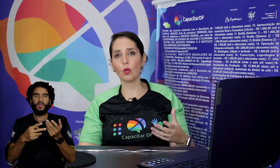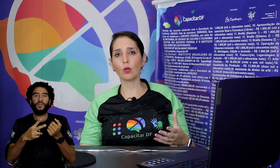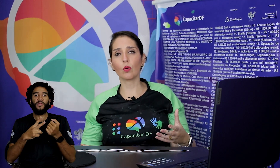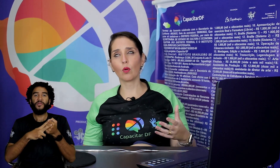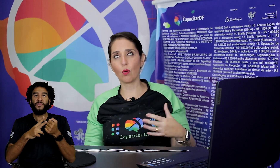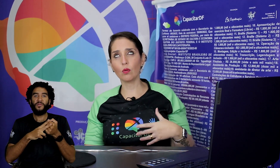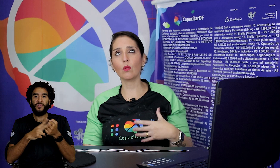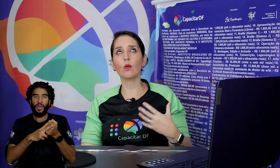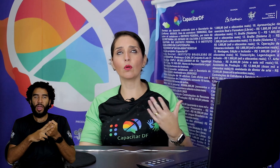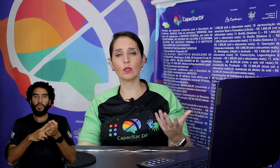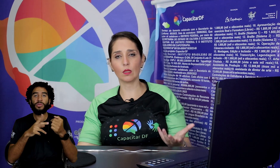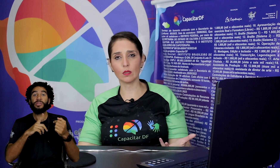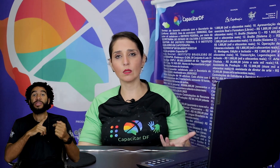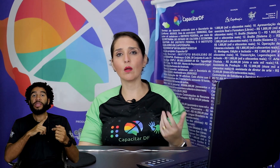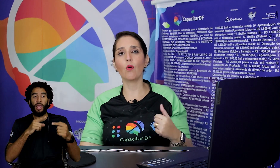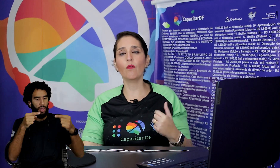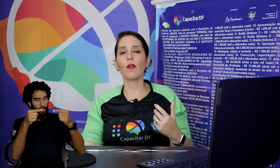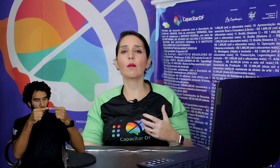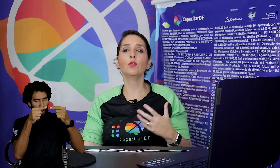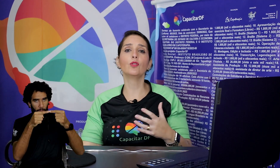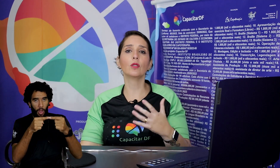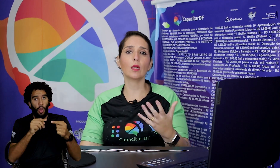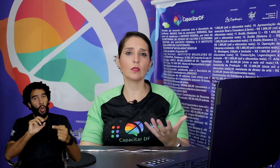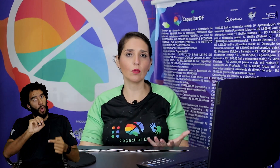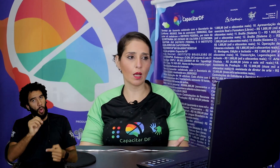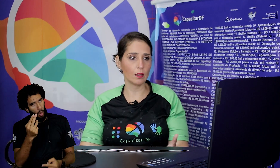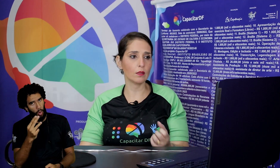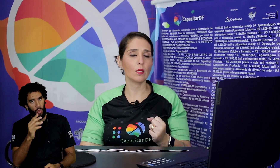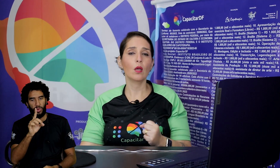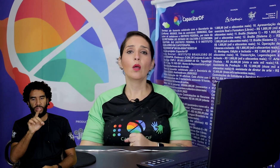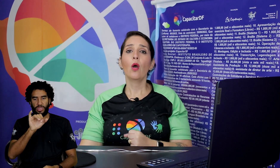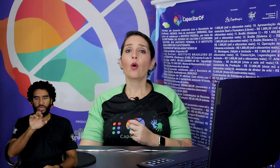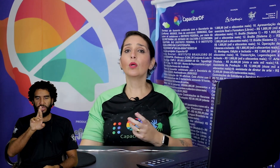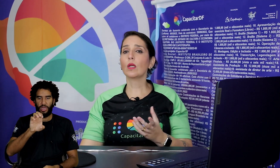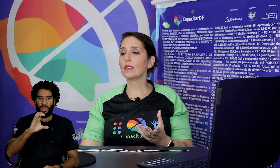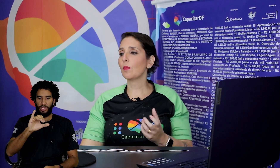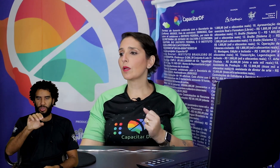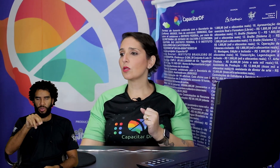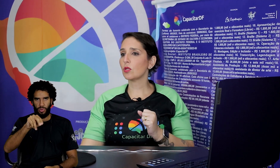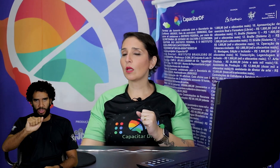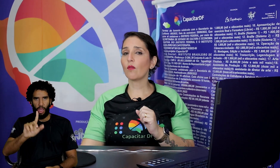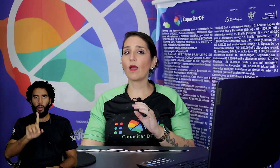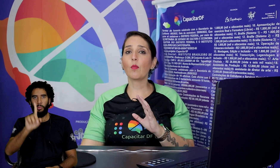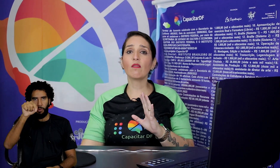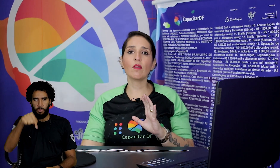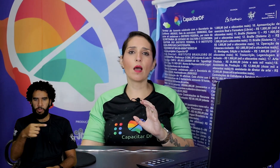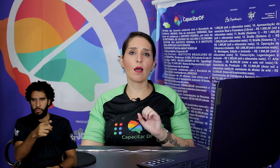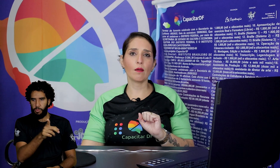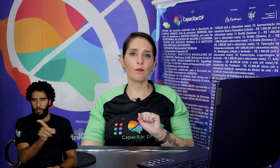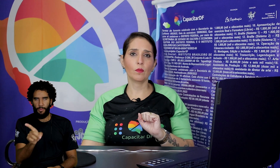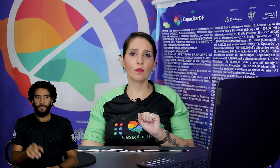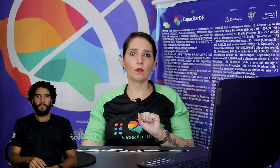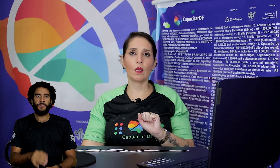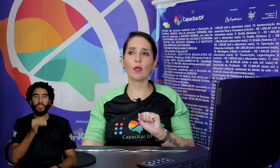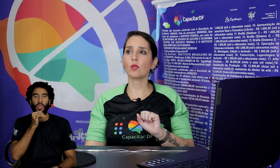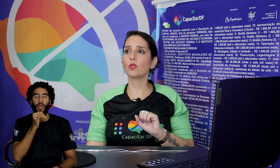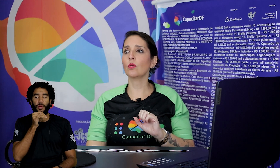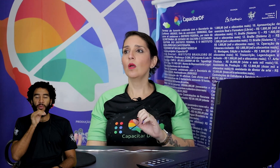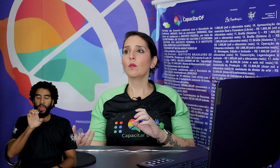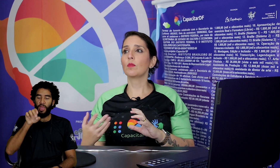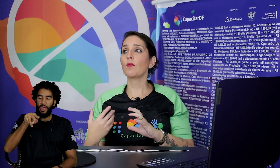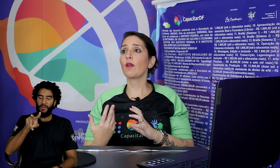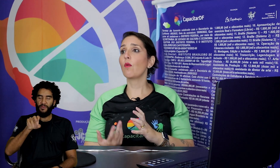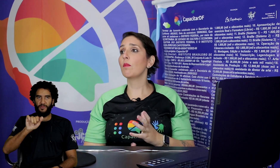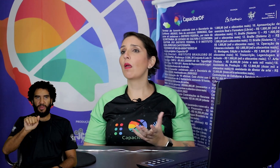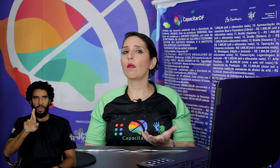com concordância ou verbos direcionais. Outro exemplo que a gente tem é o verbo enviar, né? Que a gente,